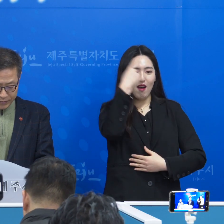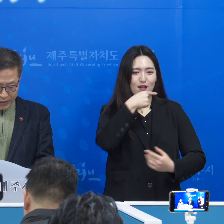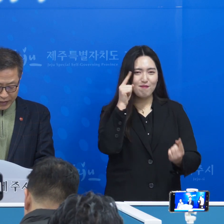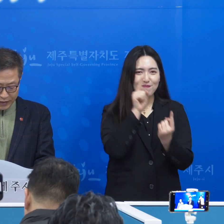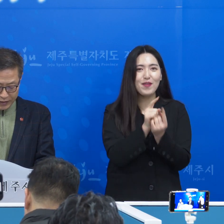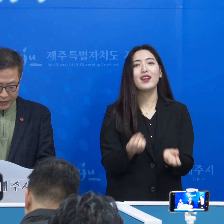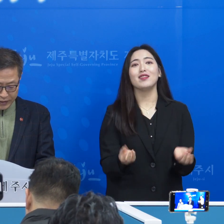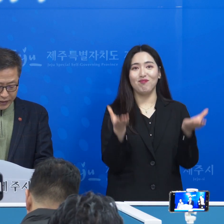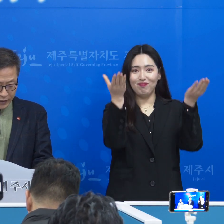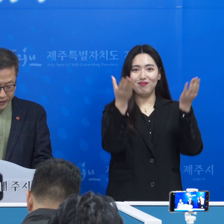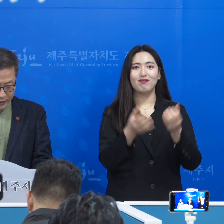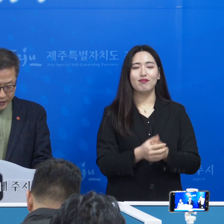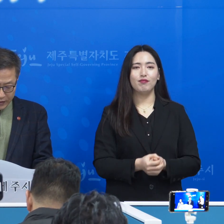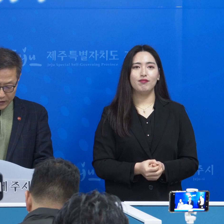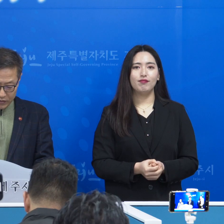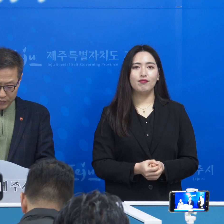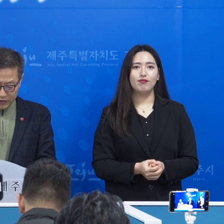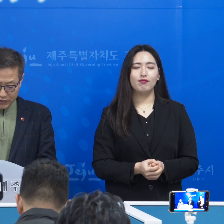개최가 되겠습니다.